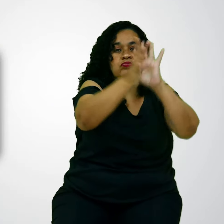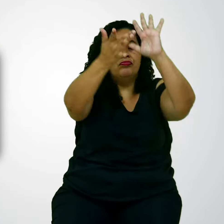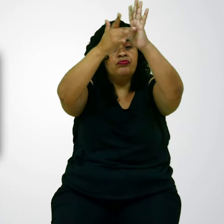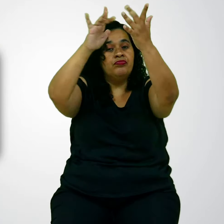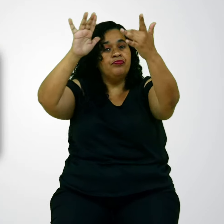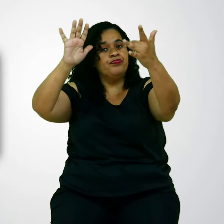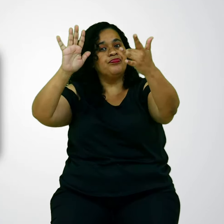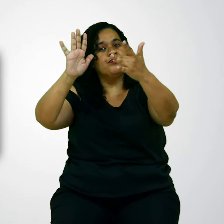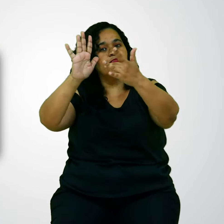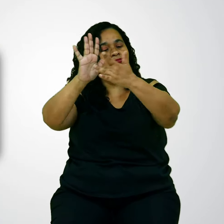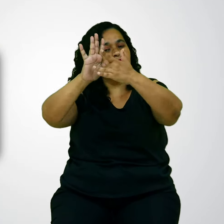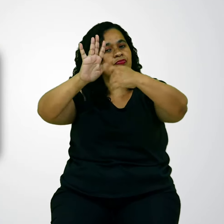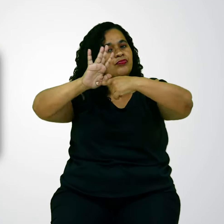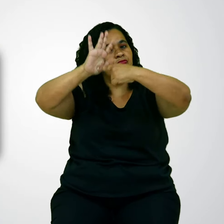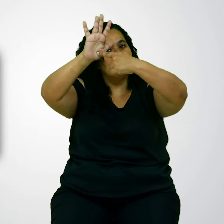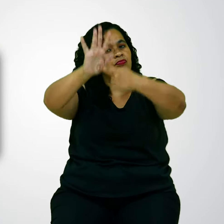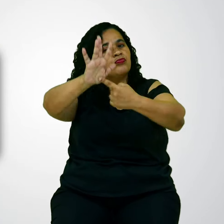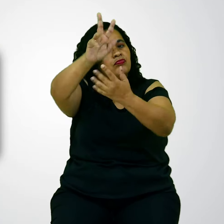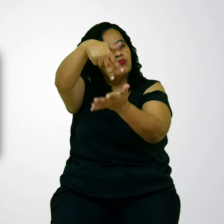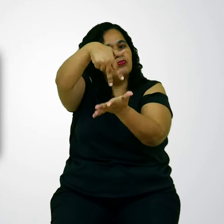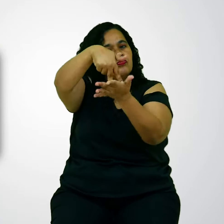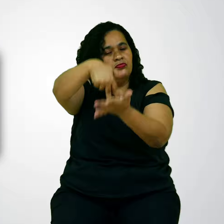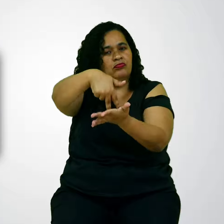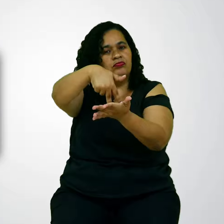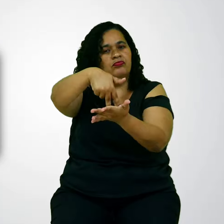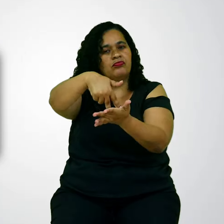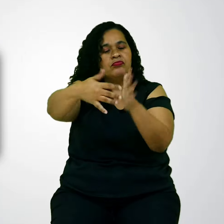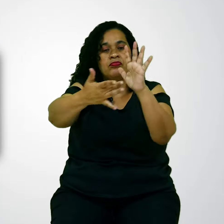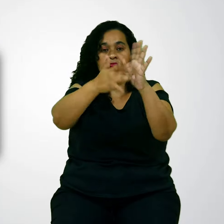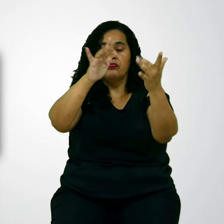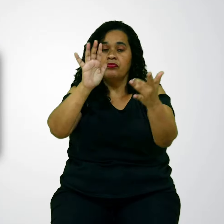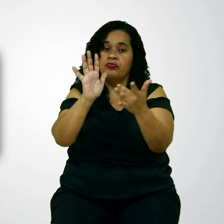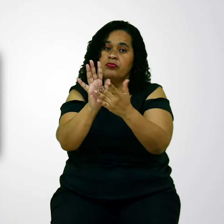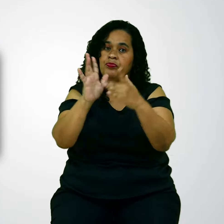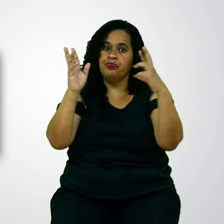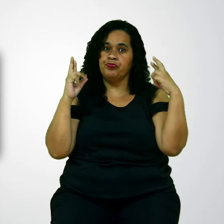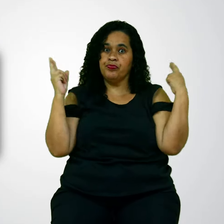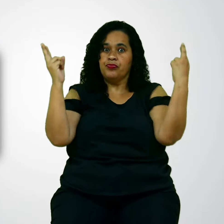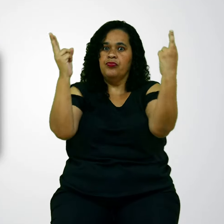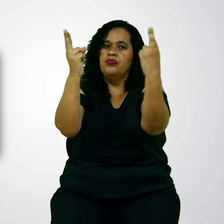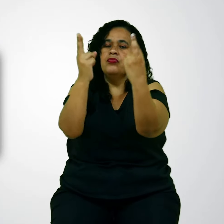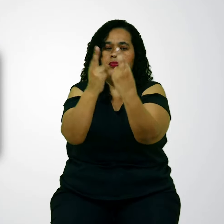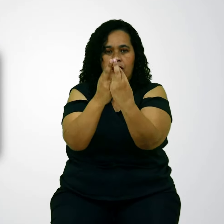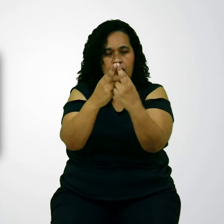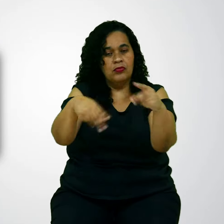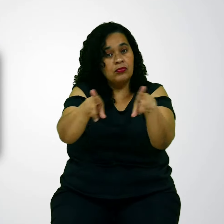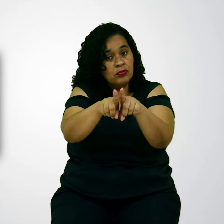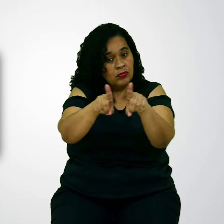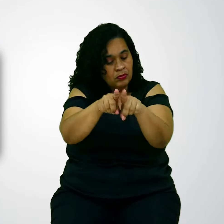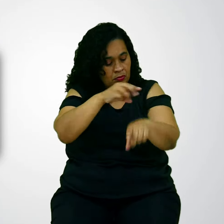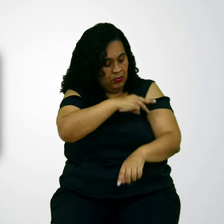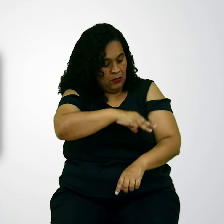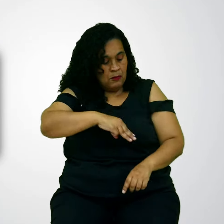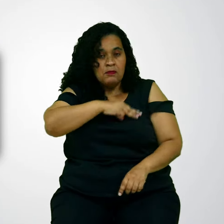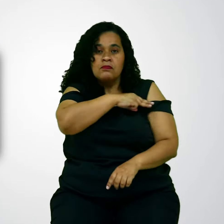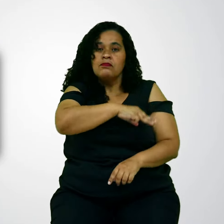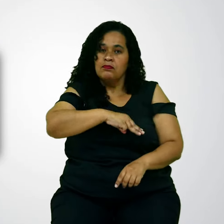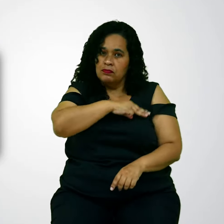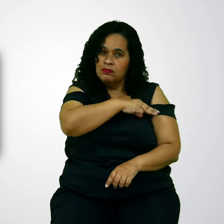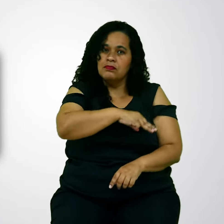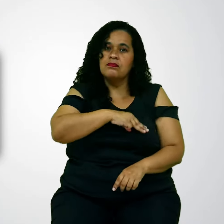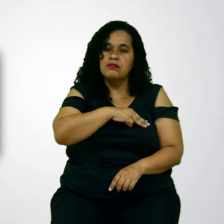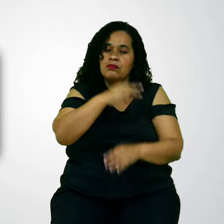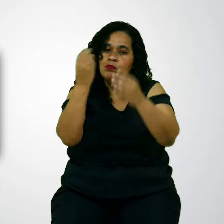Jesus tem o reino, Jesus tem a missão, e ele cria a igreja para a